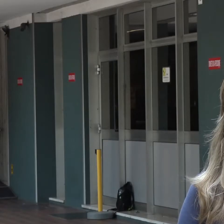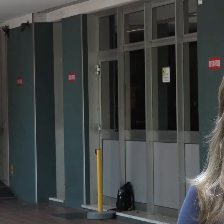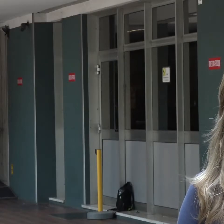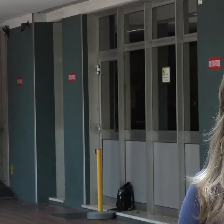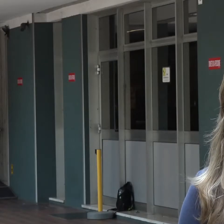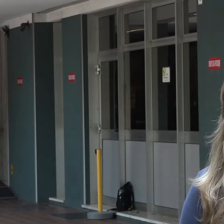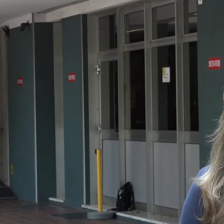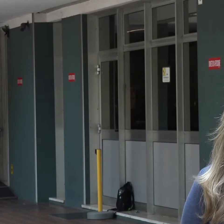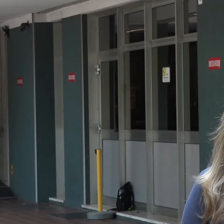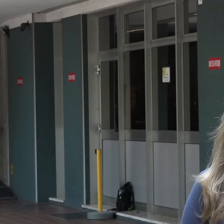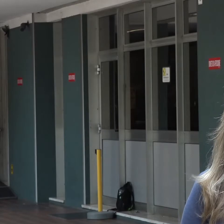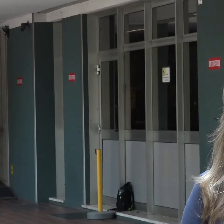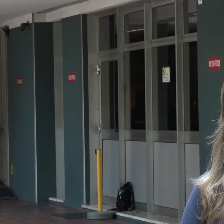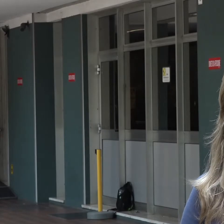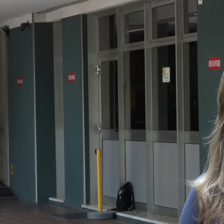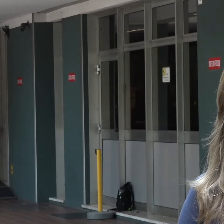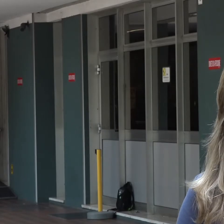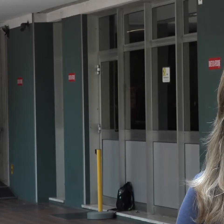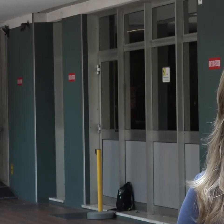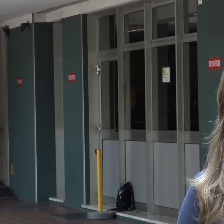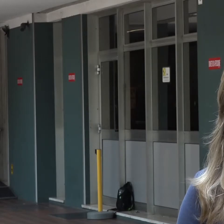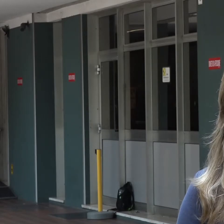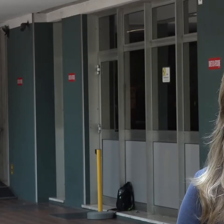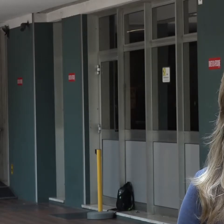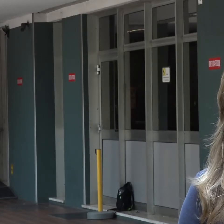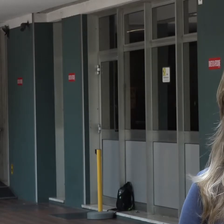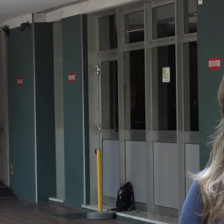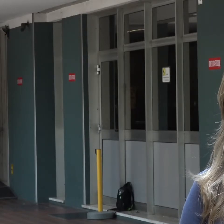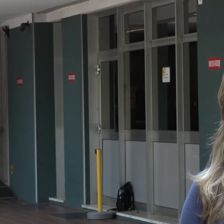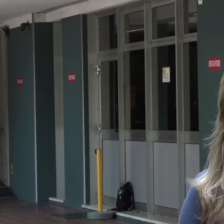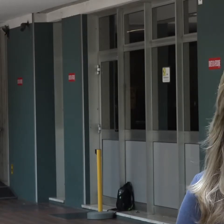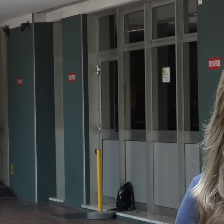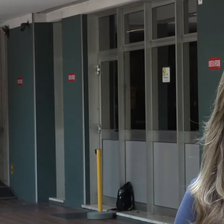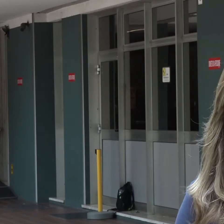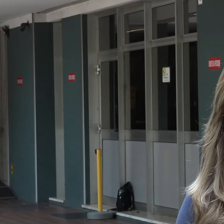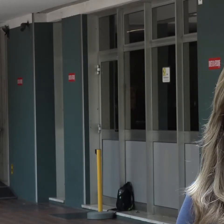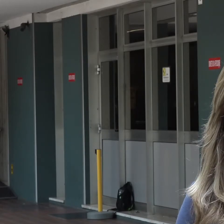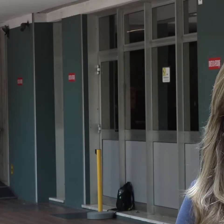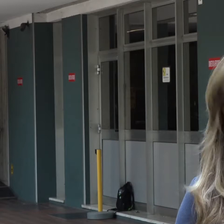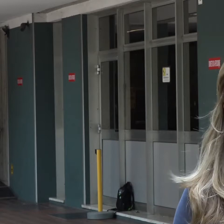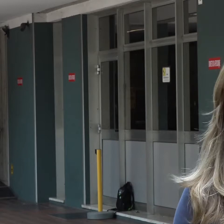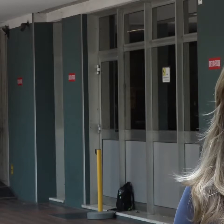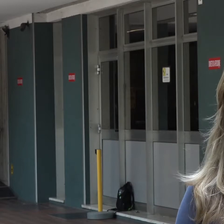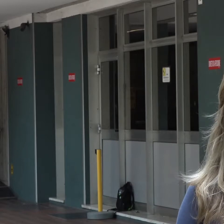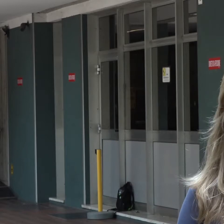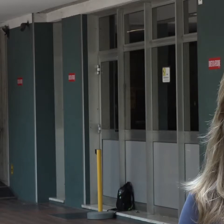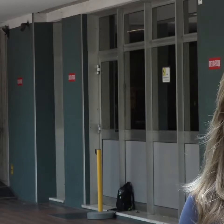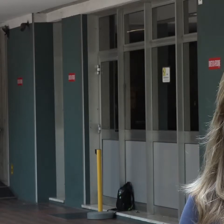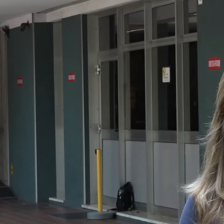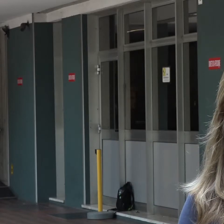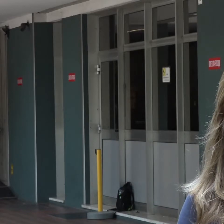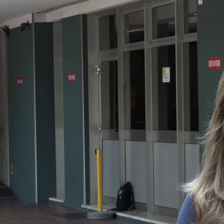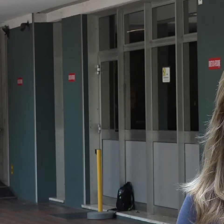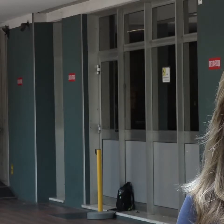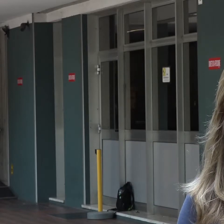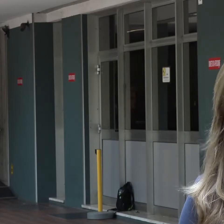negli ospedali, questo è anche il dato, che è il nuovo parametro per decidere la classificazione delle regioni, dicevo, che l'impatto negli